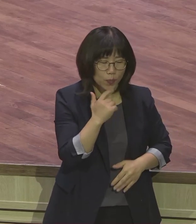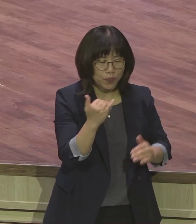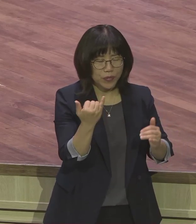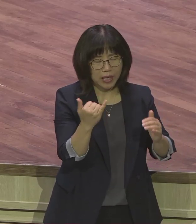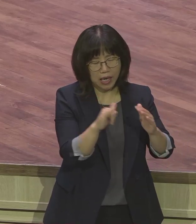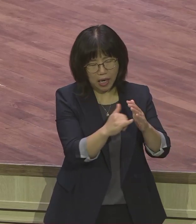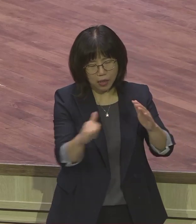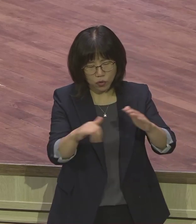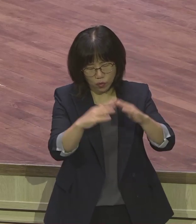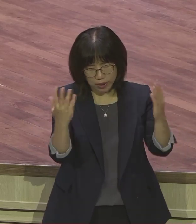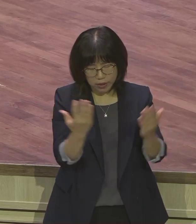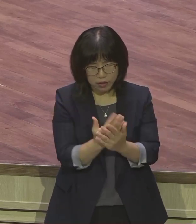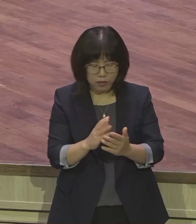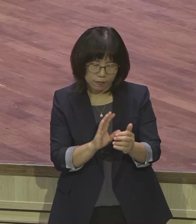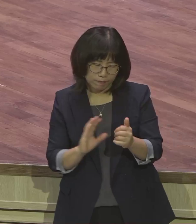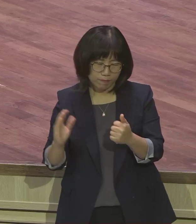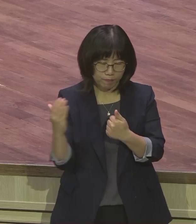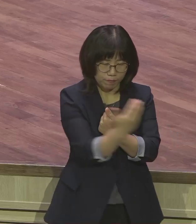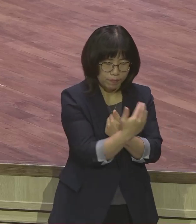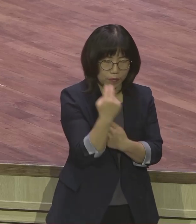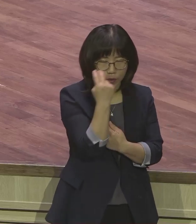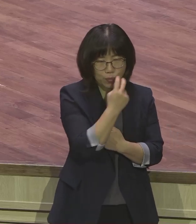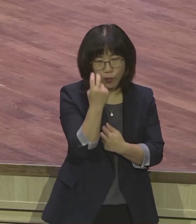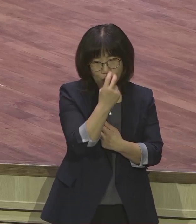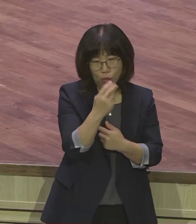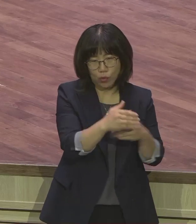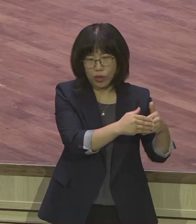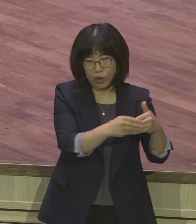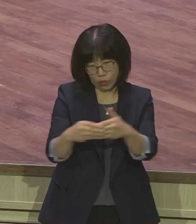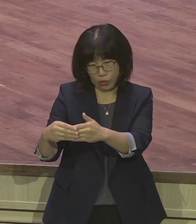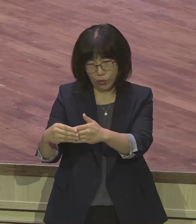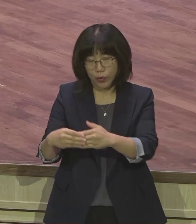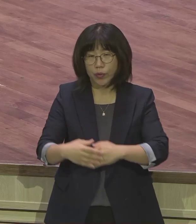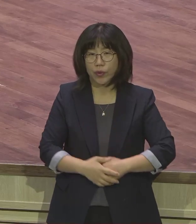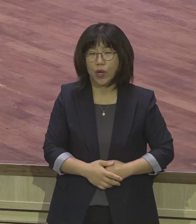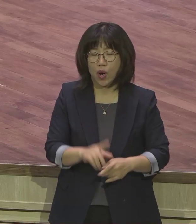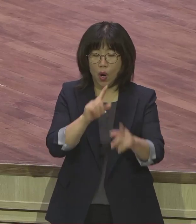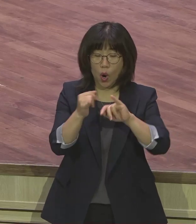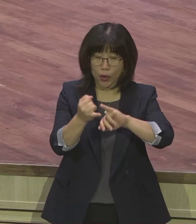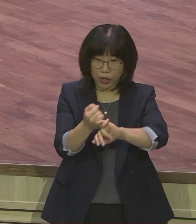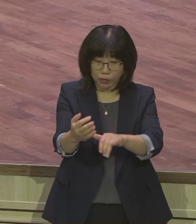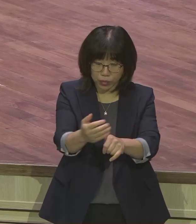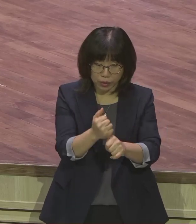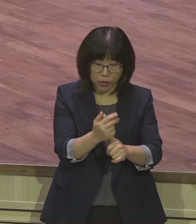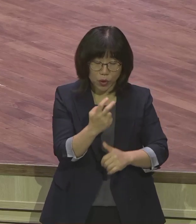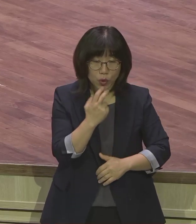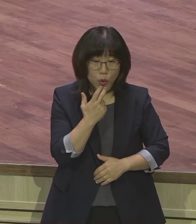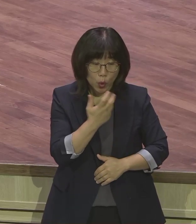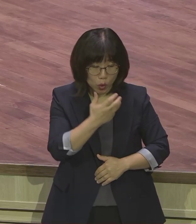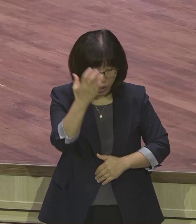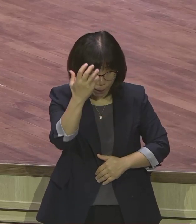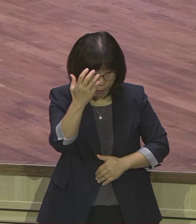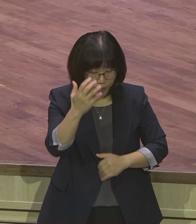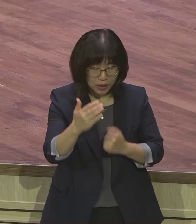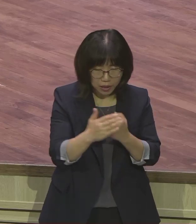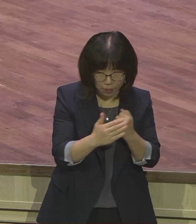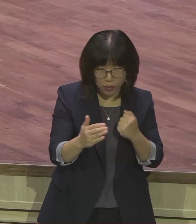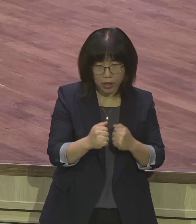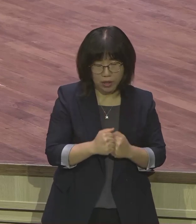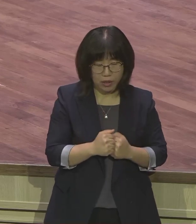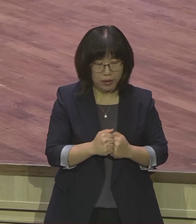인도하신 내용이 쫙 기록되어 있습니다. 언약 붙잡은 요셉을 통해서 그 가문이